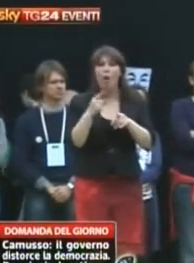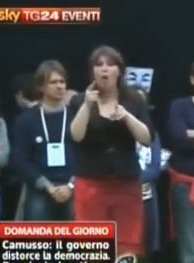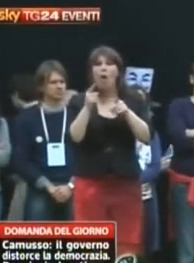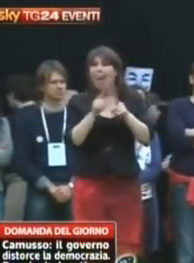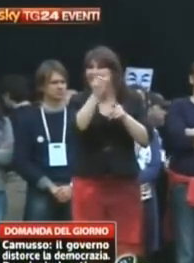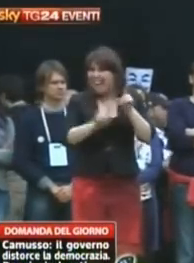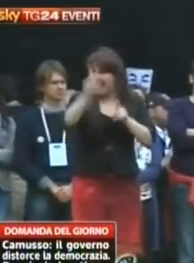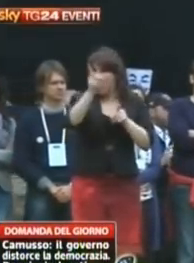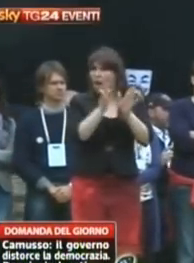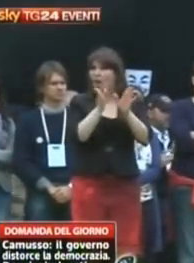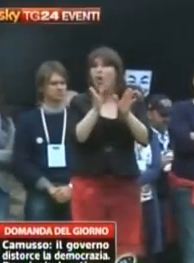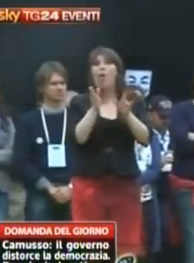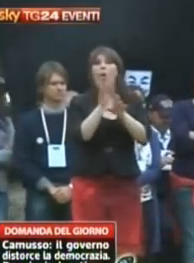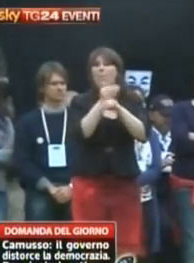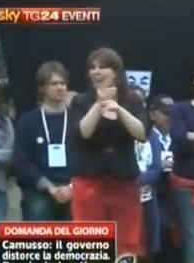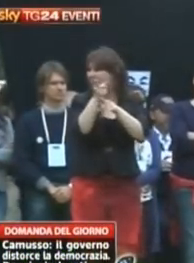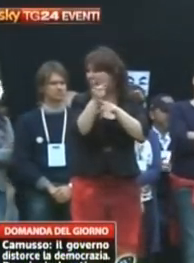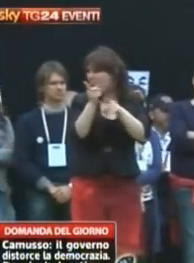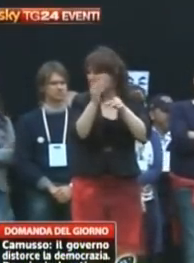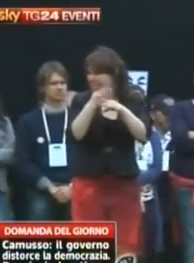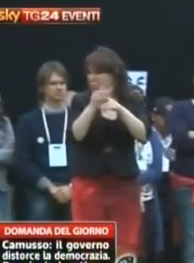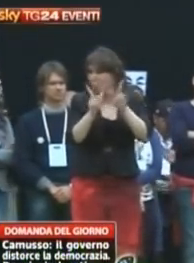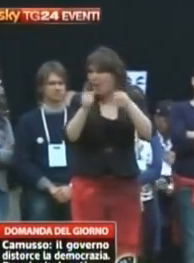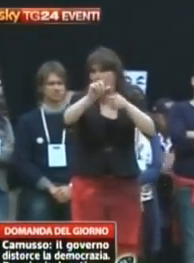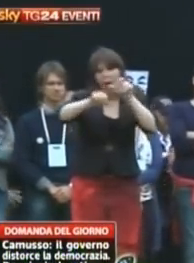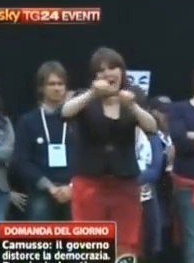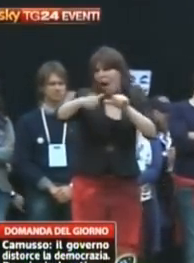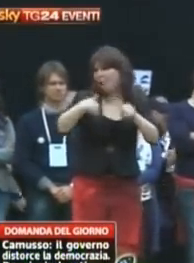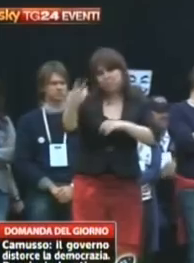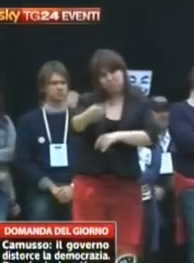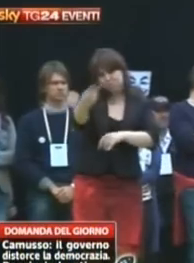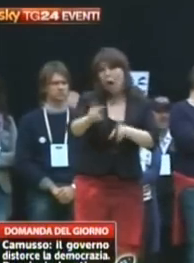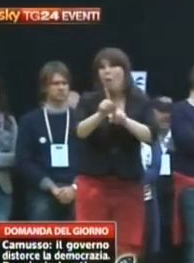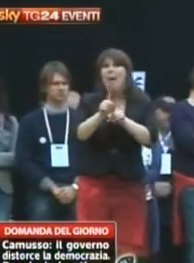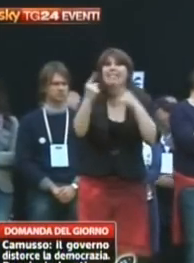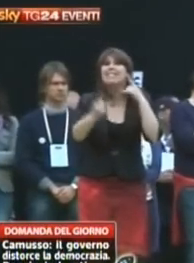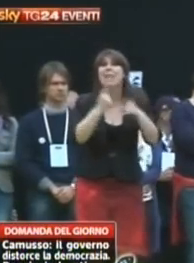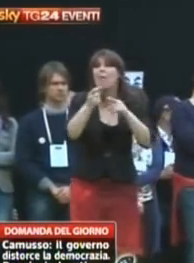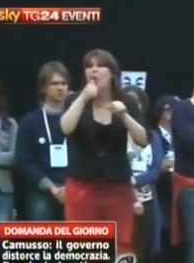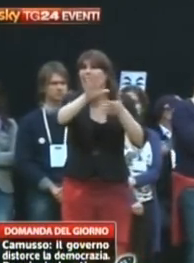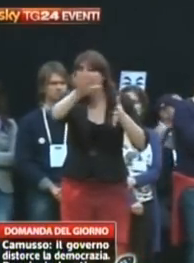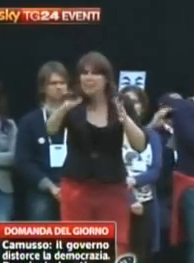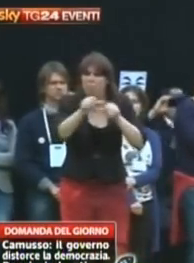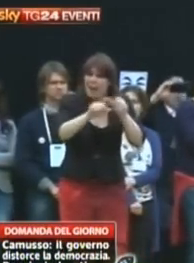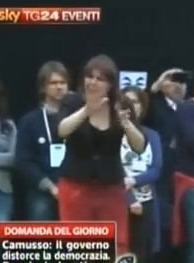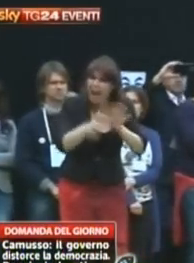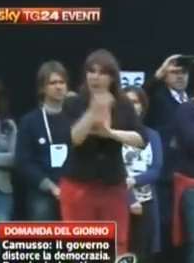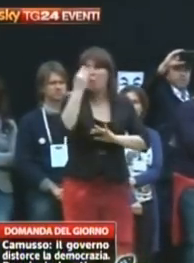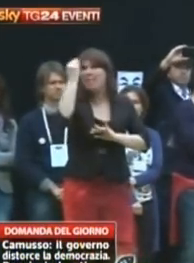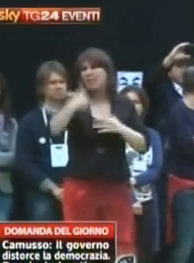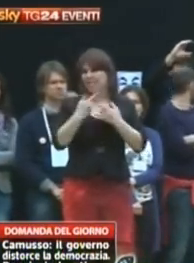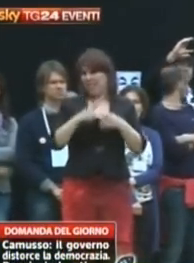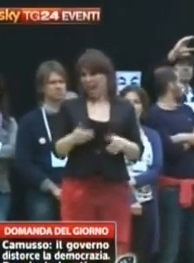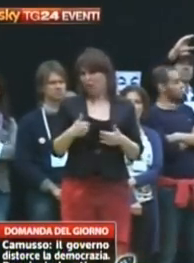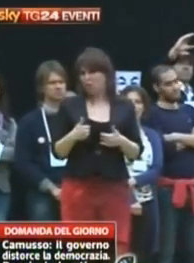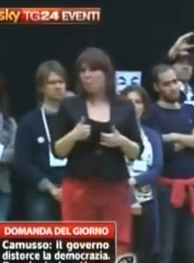grado. Noi cambiamo un sistema, un pensiero. Siamo costretti a pensare in un altro modo, perché non c'è un